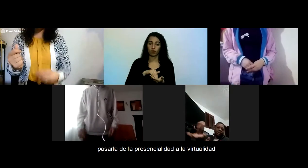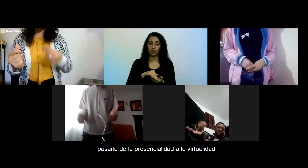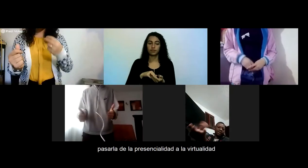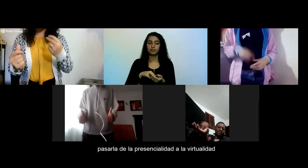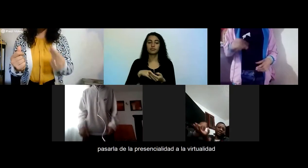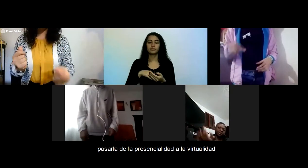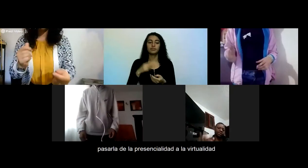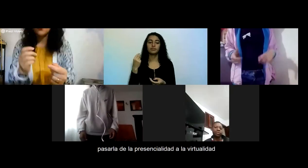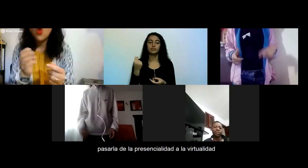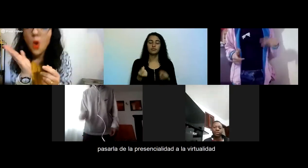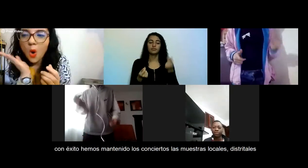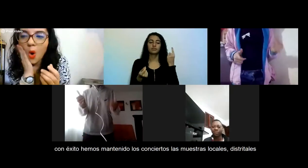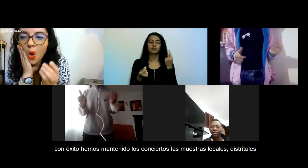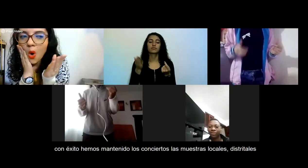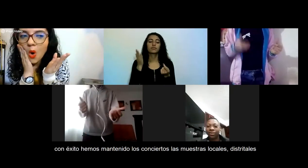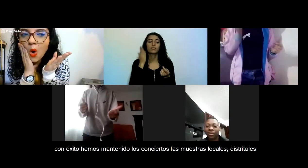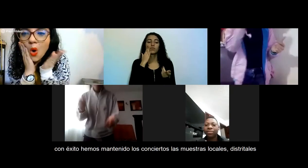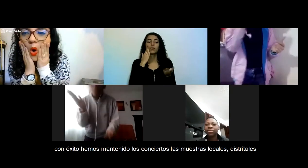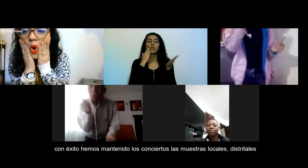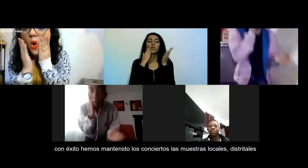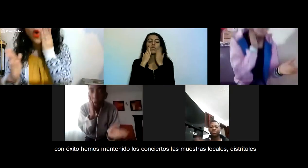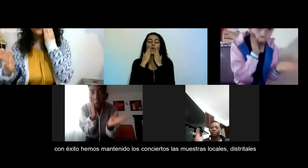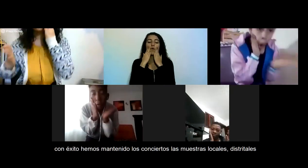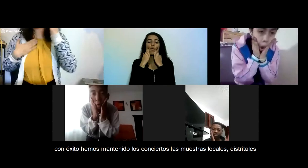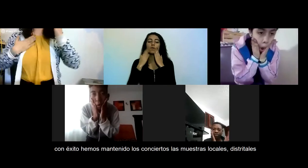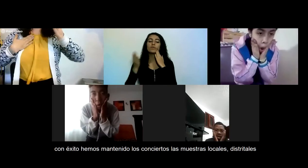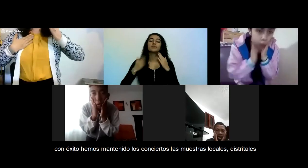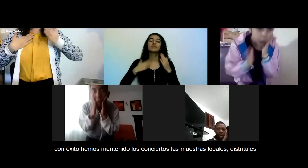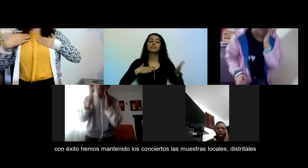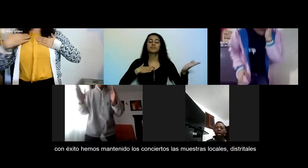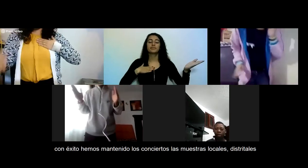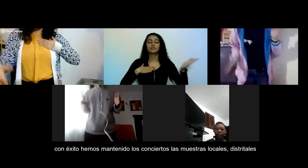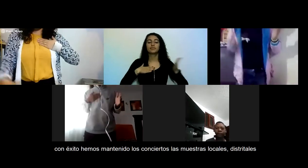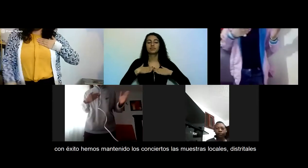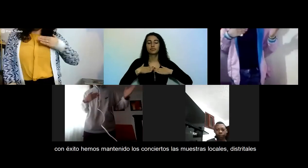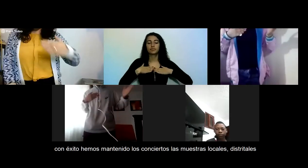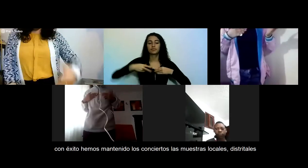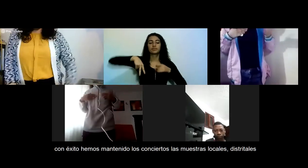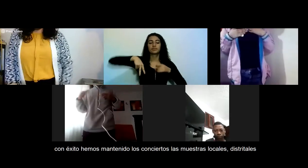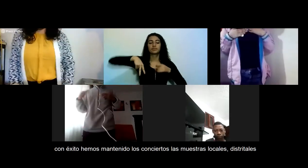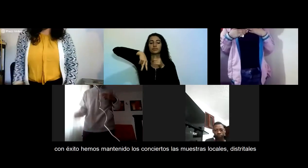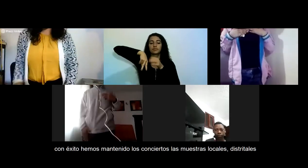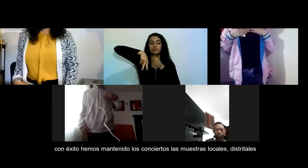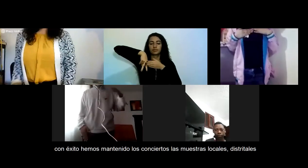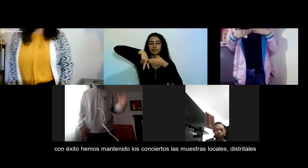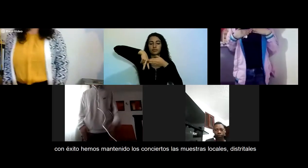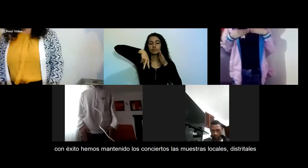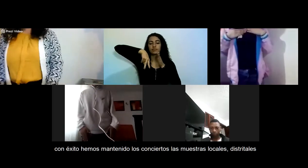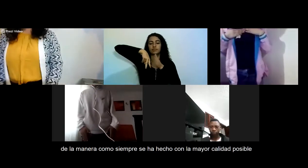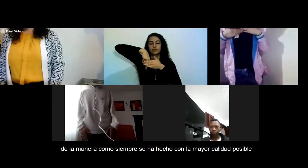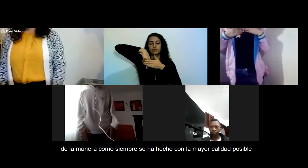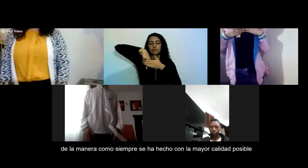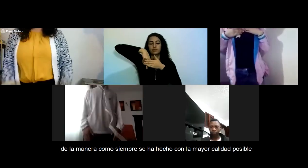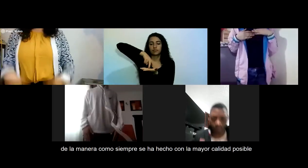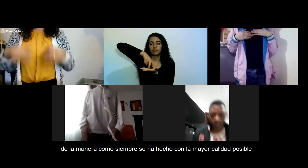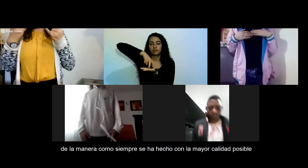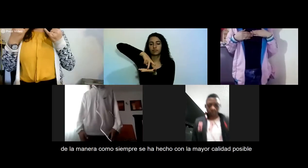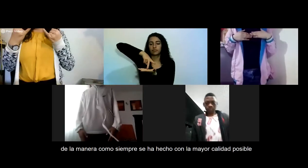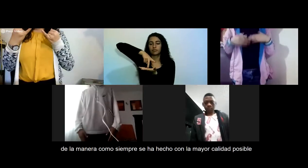a la virtualidad. Con éxito hemos mantenido los conciertos, las muestras locales, distritales, de la manera,